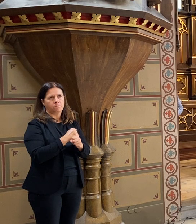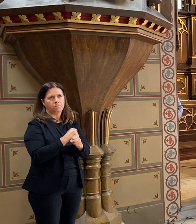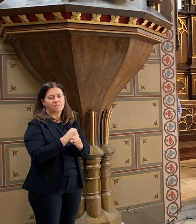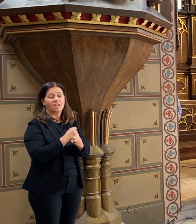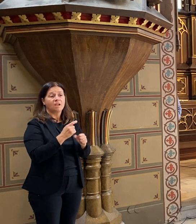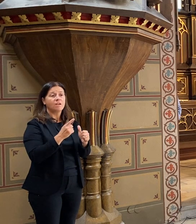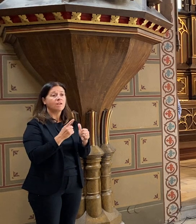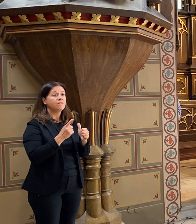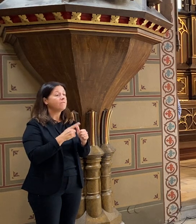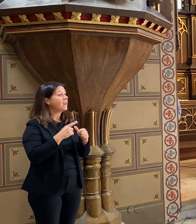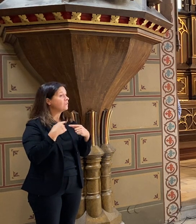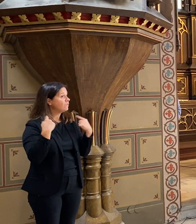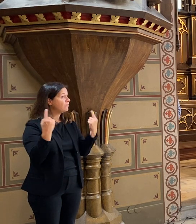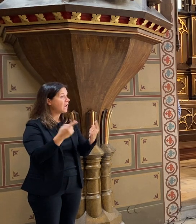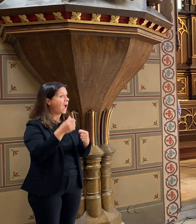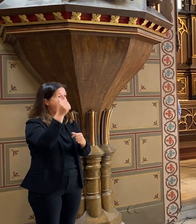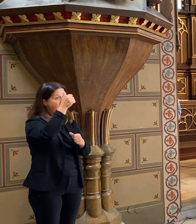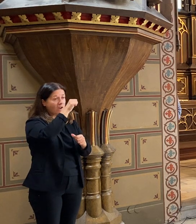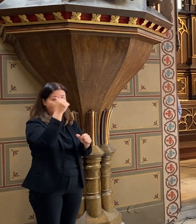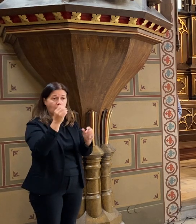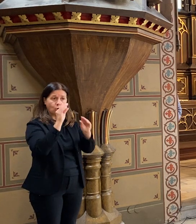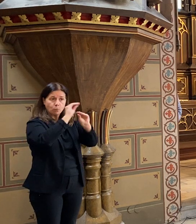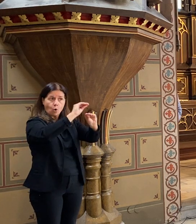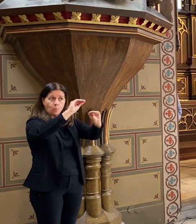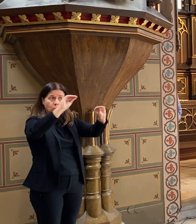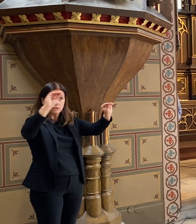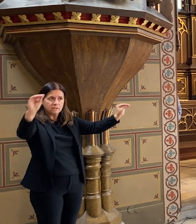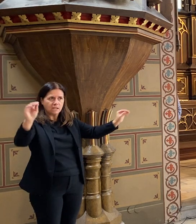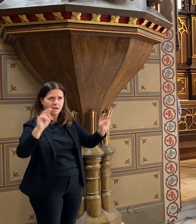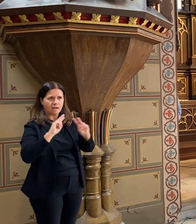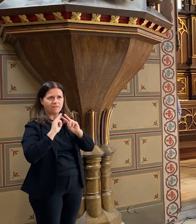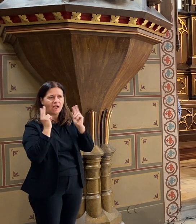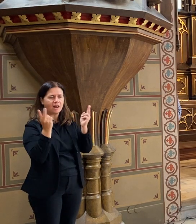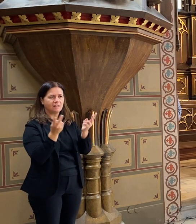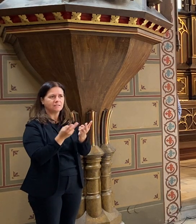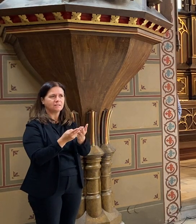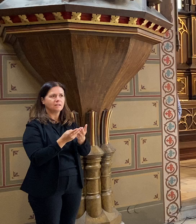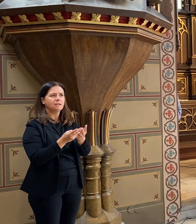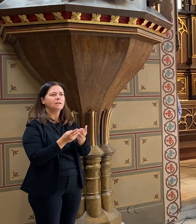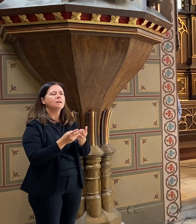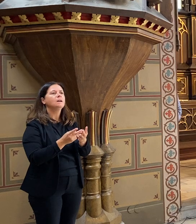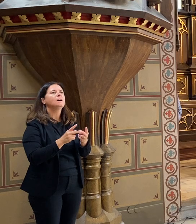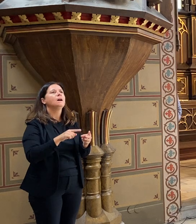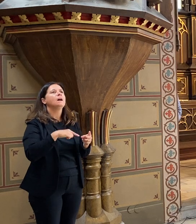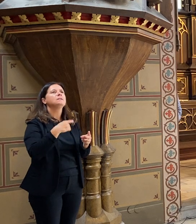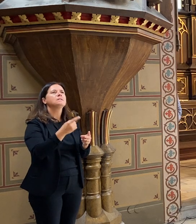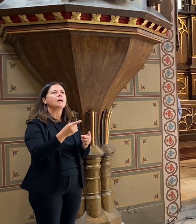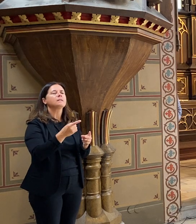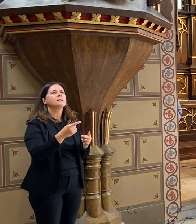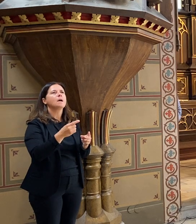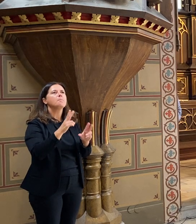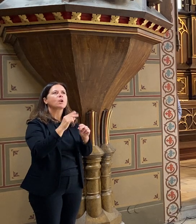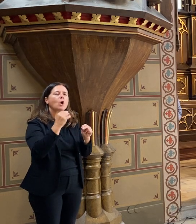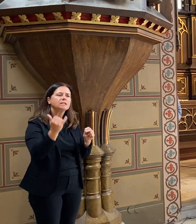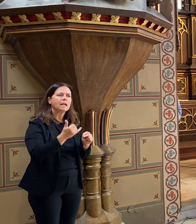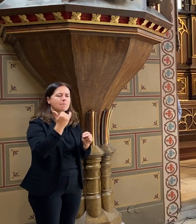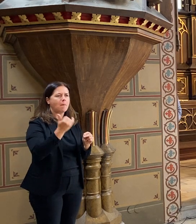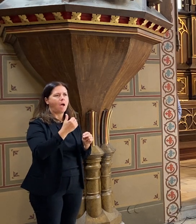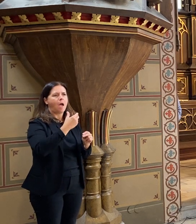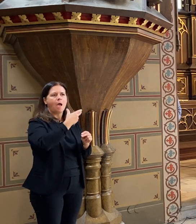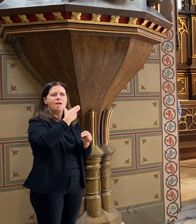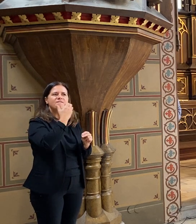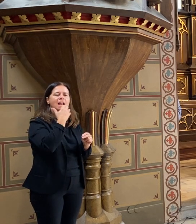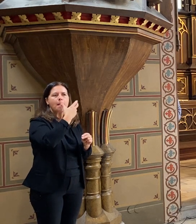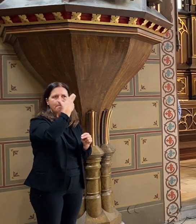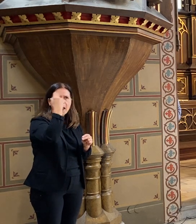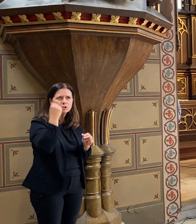wenn wir das Evangelium kommunizieren in dieser Welt, dann heißt das immer, dass wir Menschen so begleiten